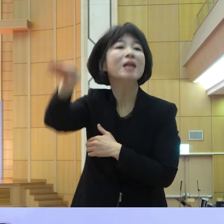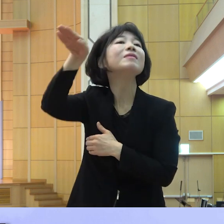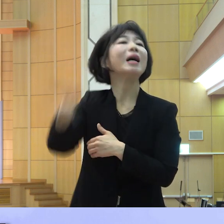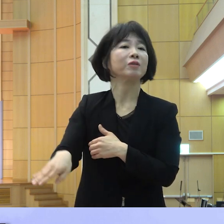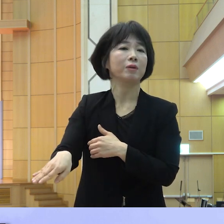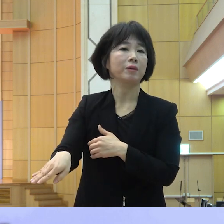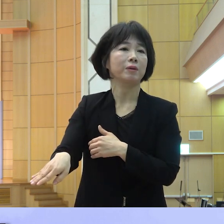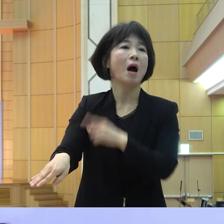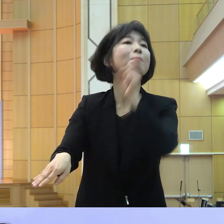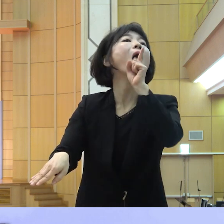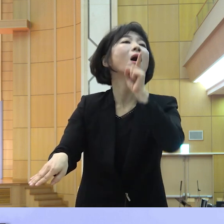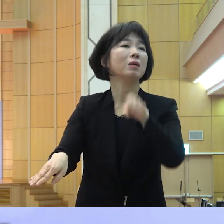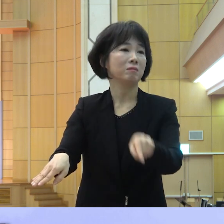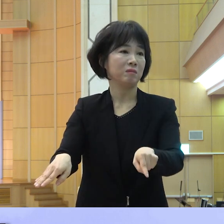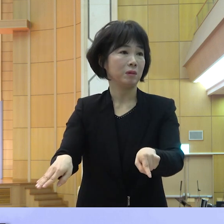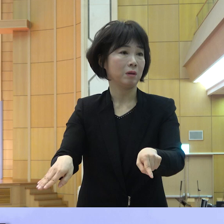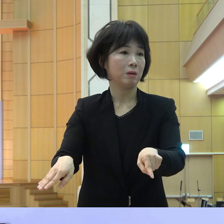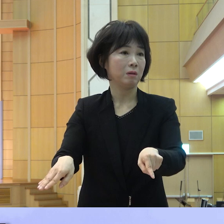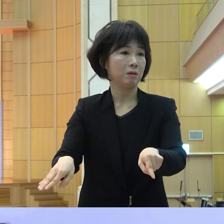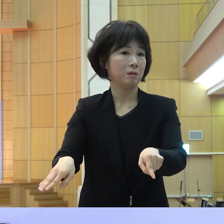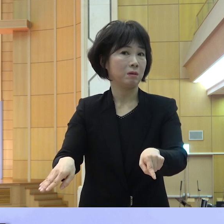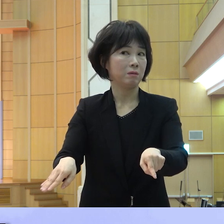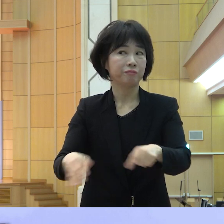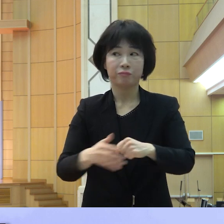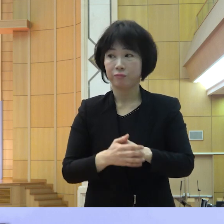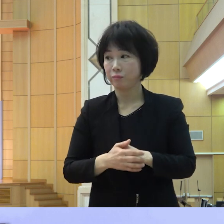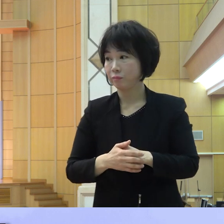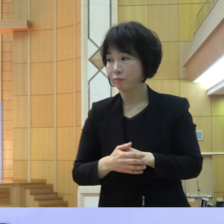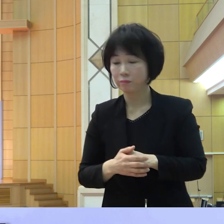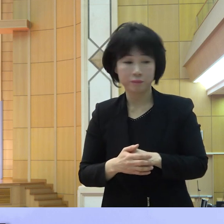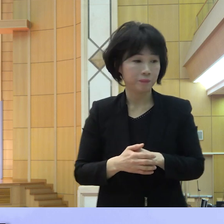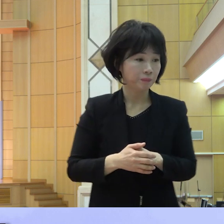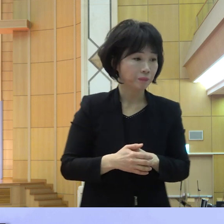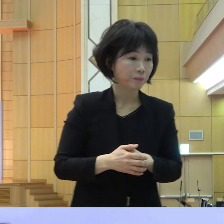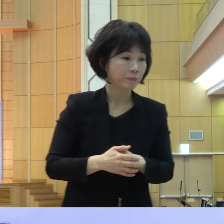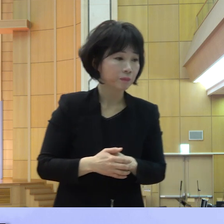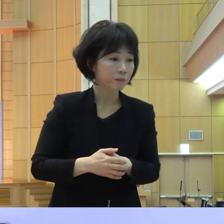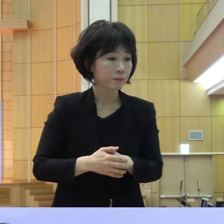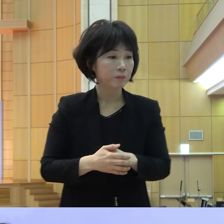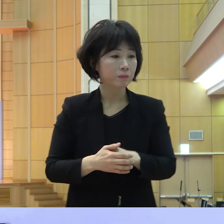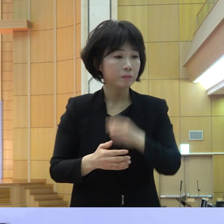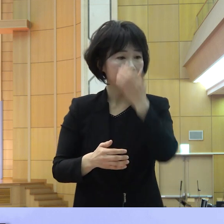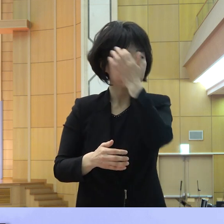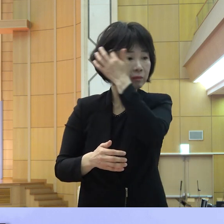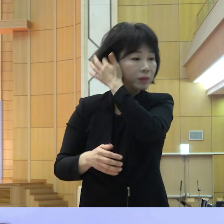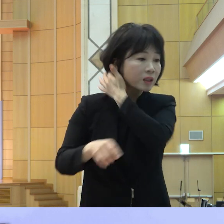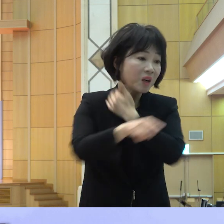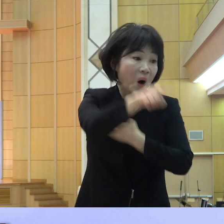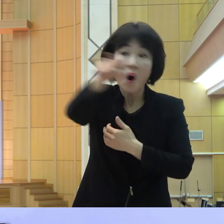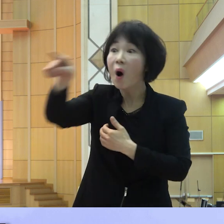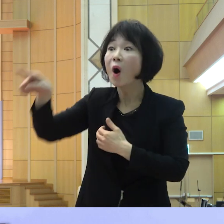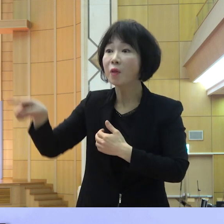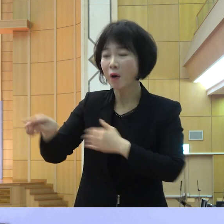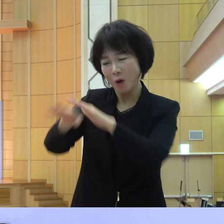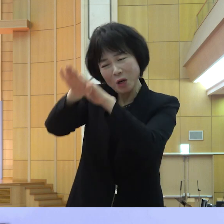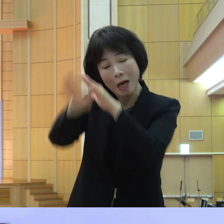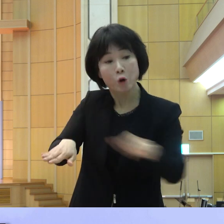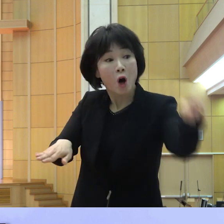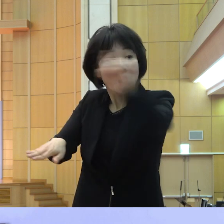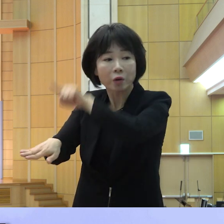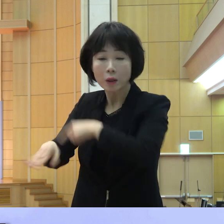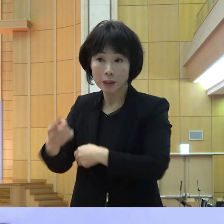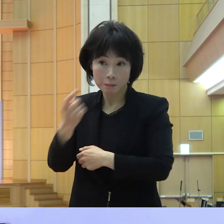영적으로 깊은 내용이 있지만 시간상 여기까지 말씀을 드릴 수는 없고, 다 너희를 낮추시며